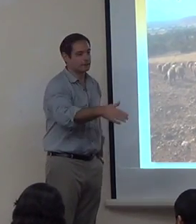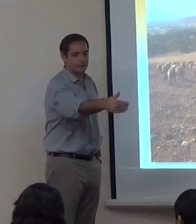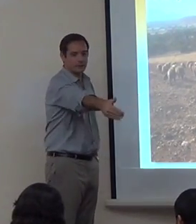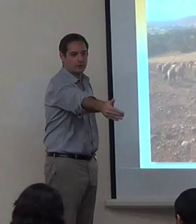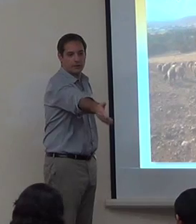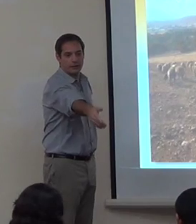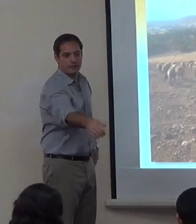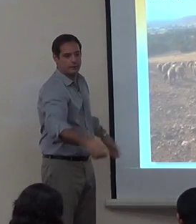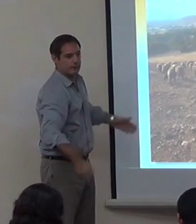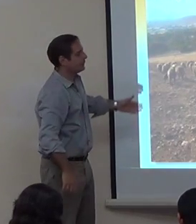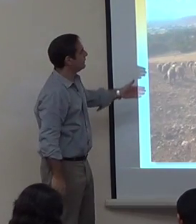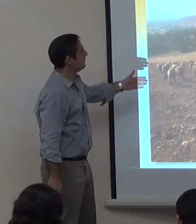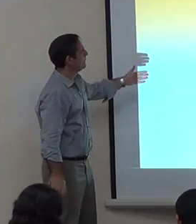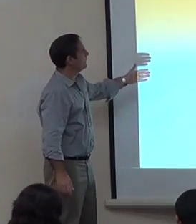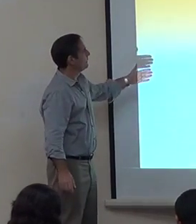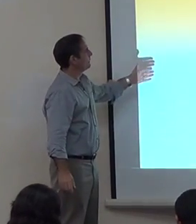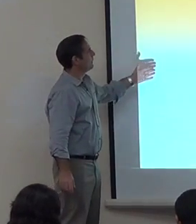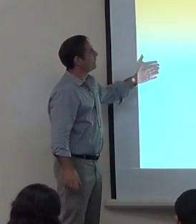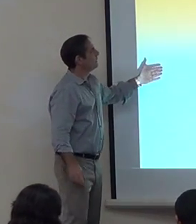Seguimos otro